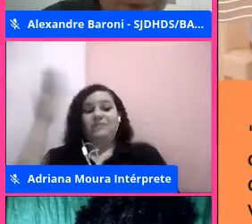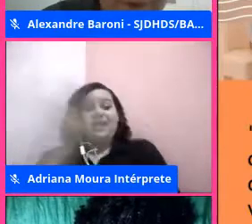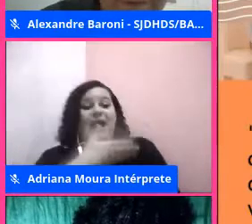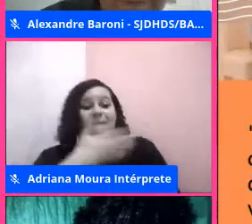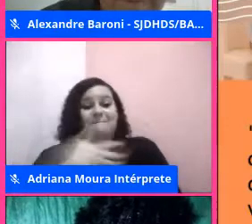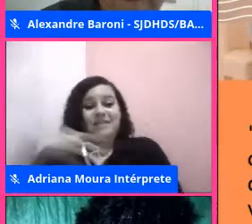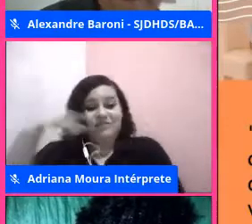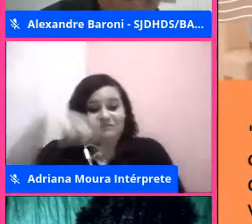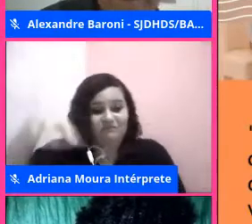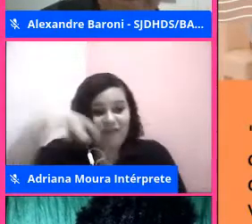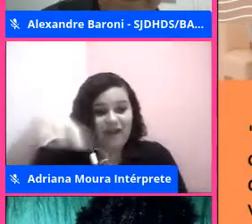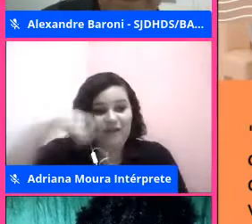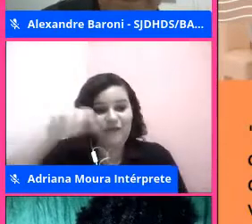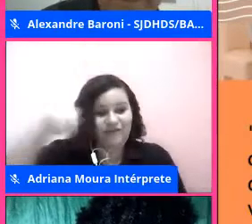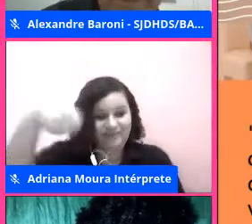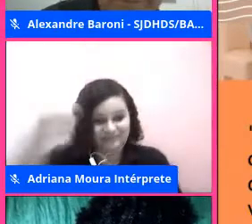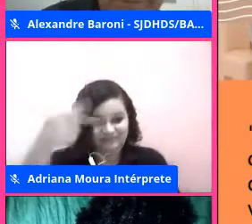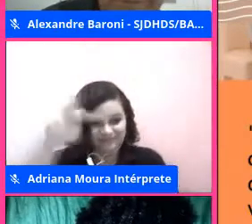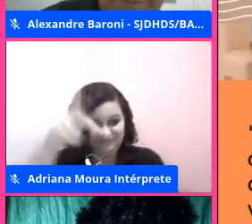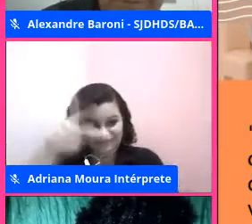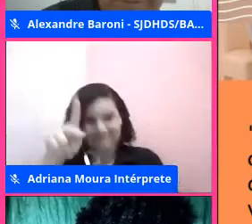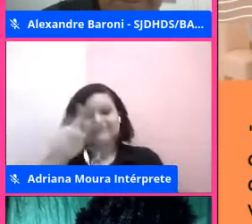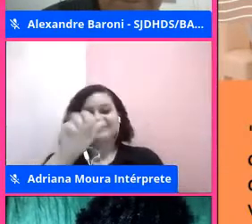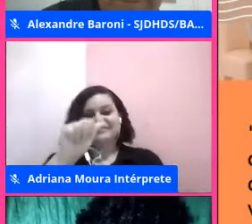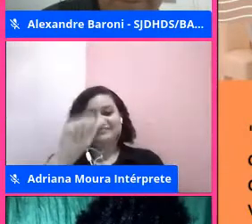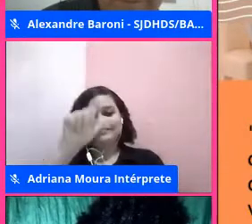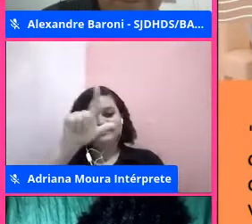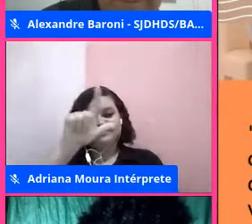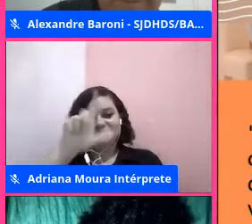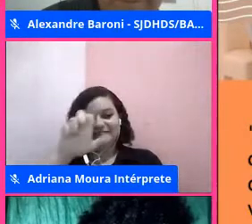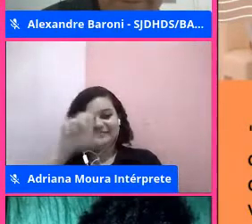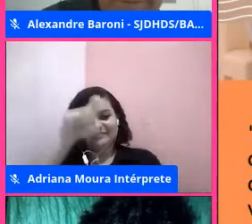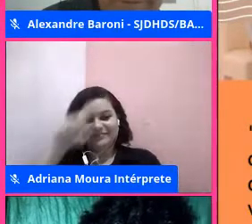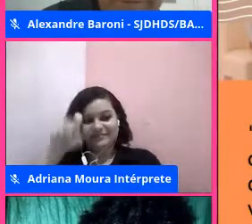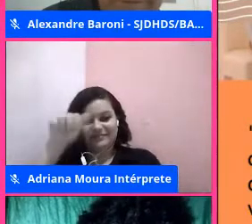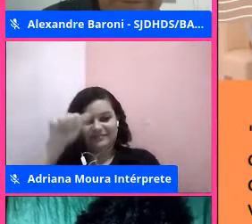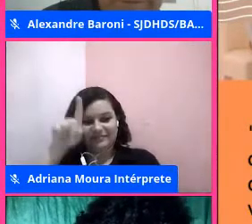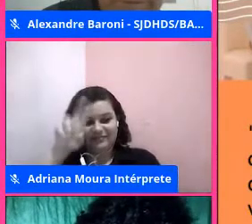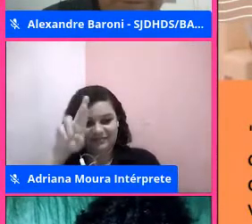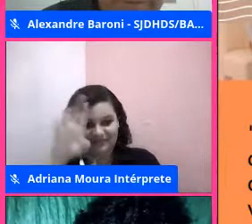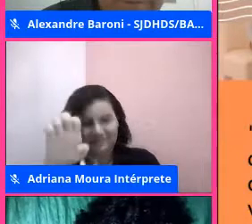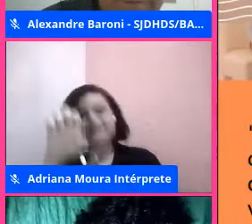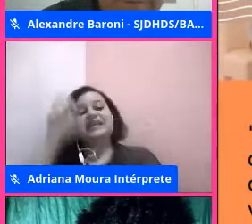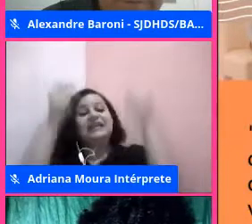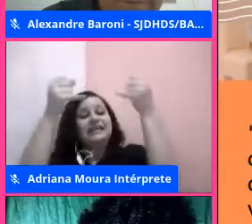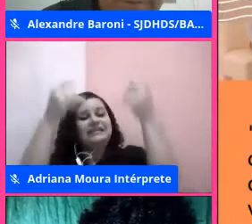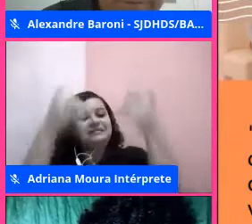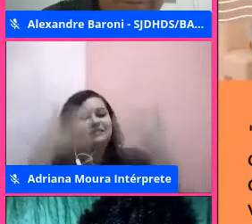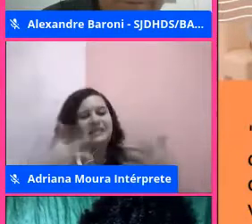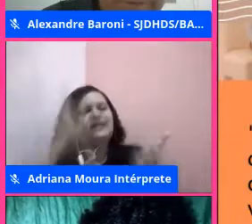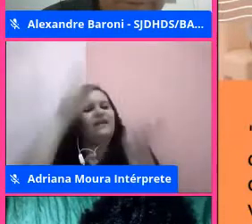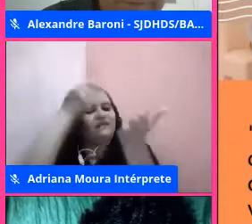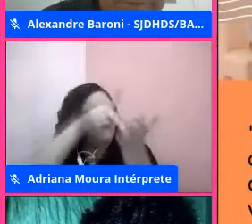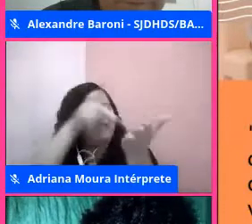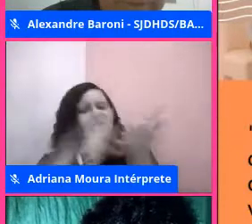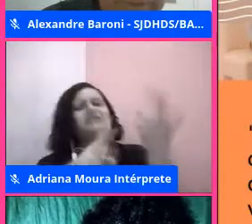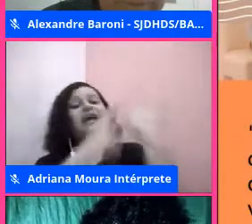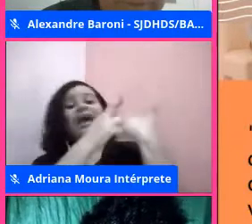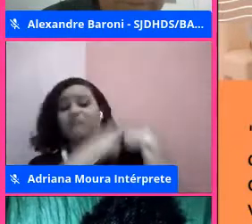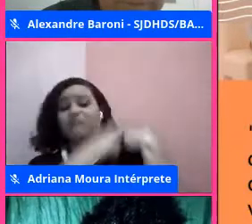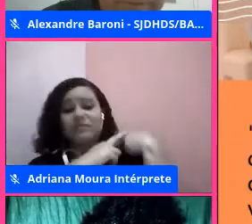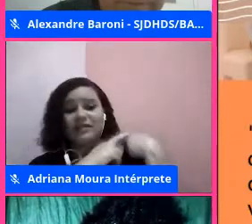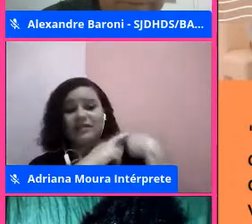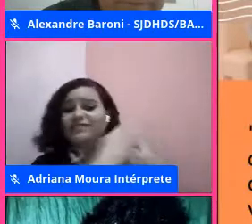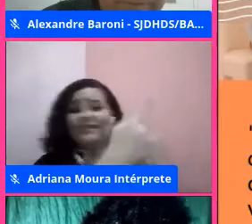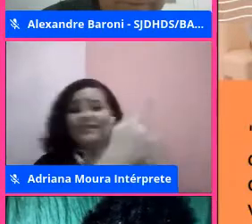gosto muito, coincidentemente não sabia, que fala justamente da responsabilidade que é de todos nós.